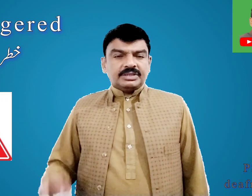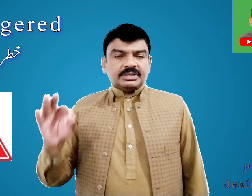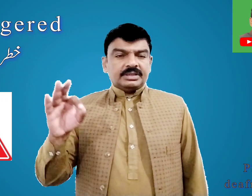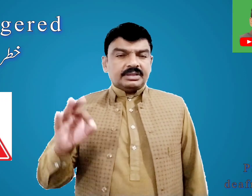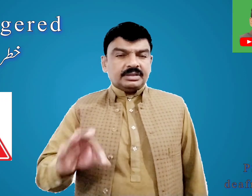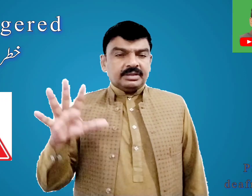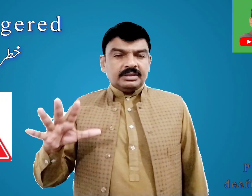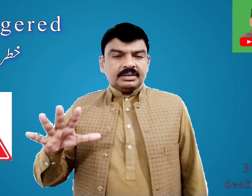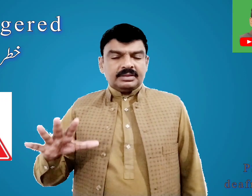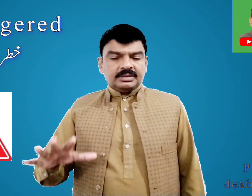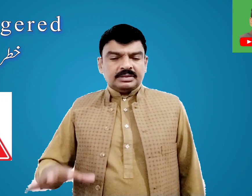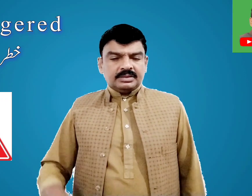dangered.